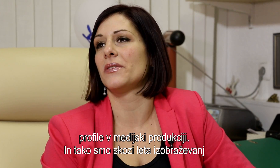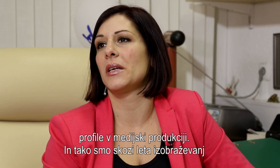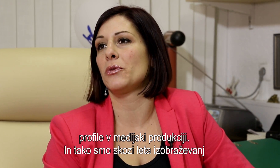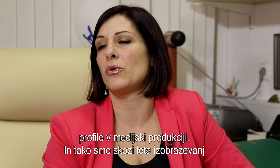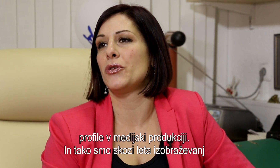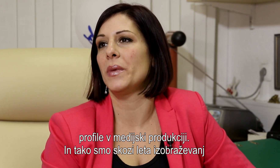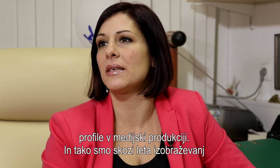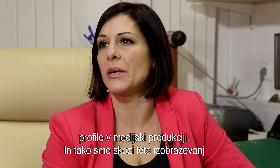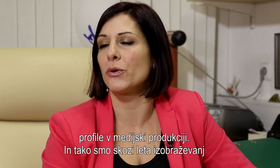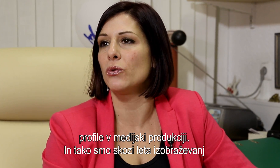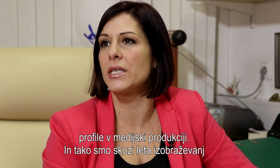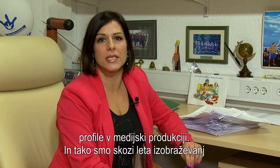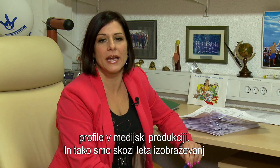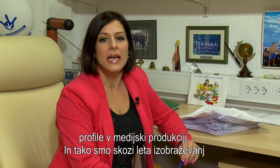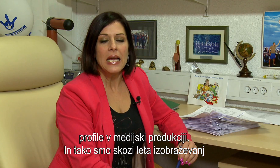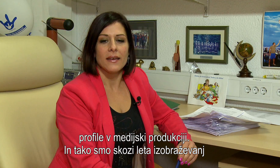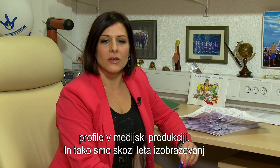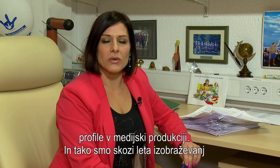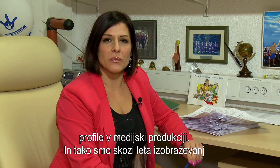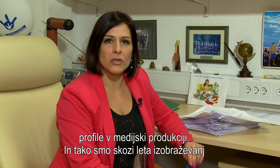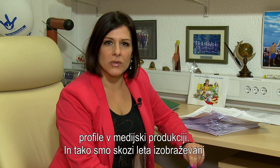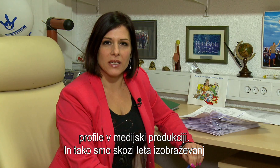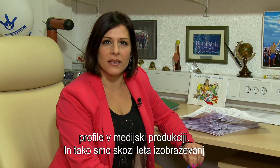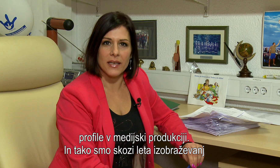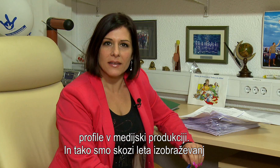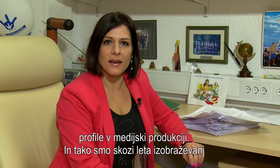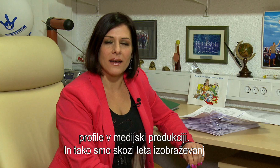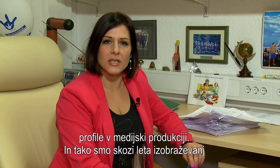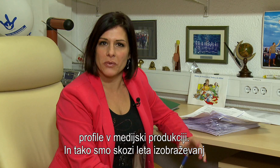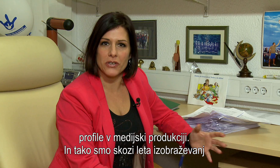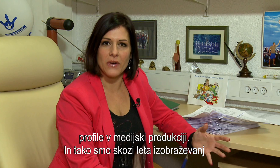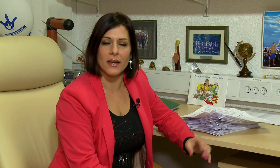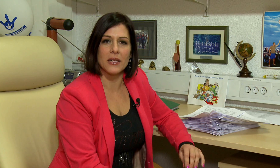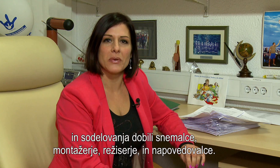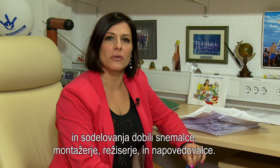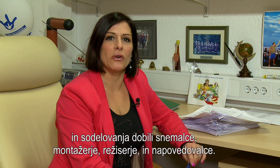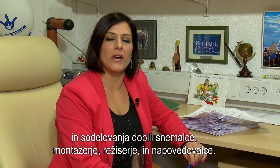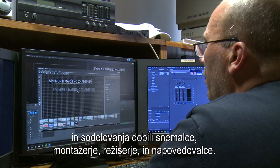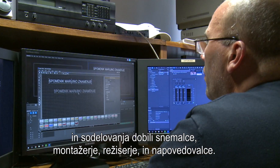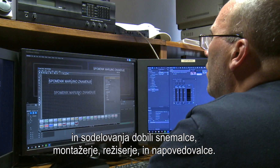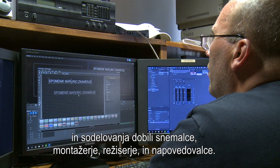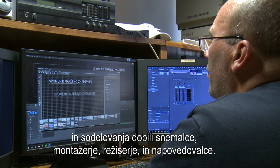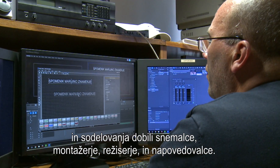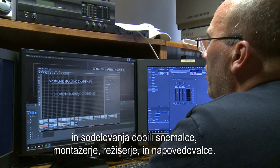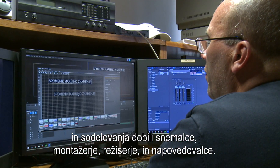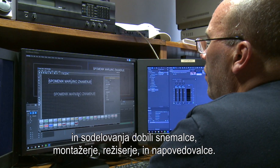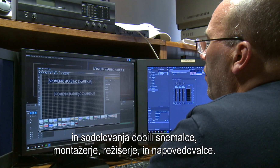na področju medijske produkcije in tako smo skozi leta izobraževanj in pa sodelovanja v slovenskem